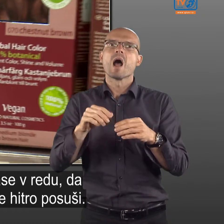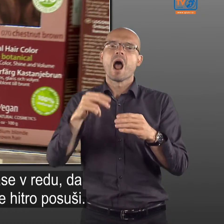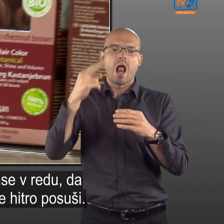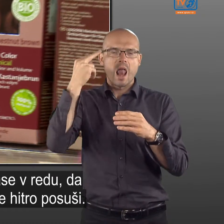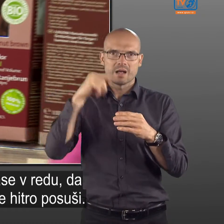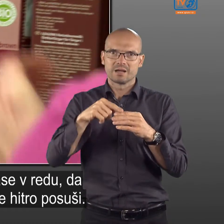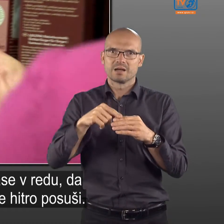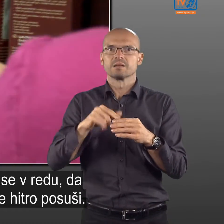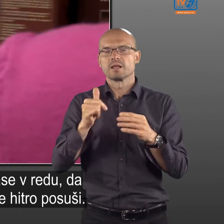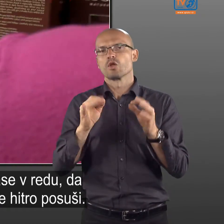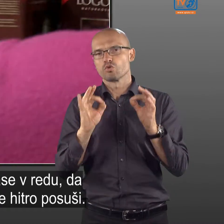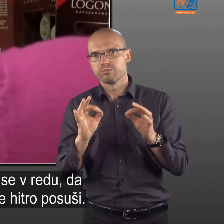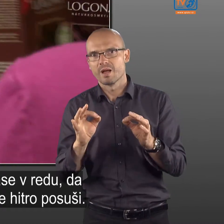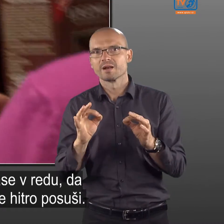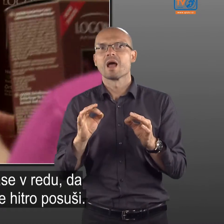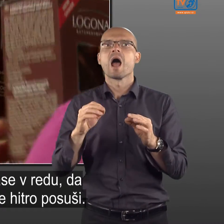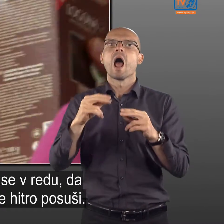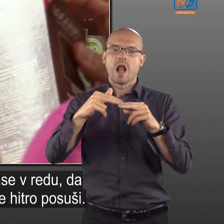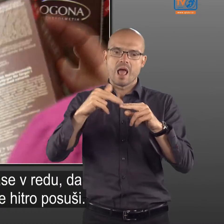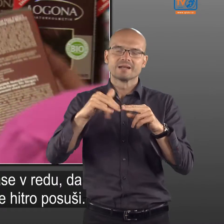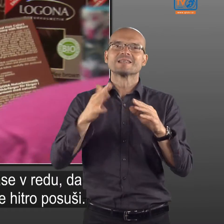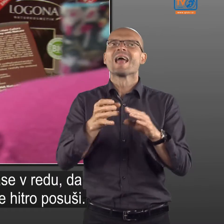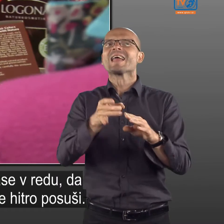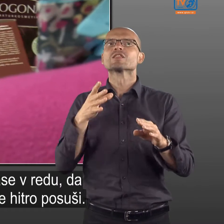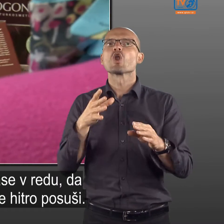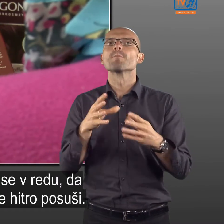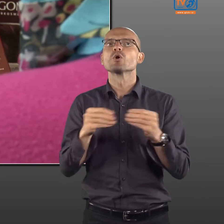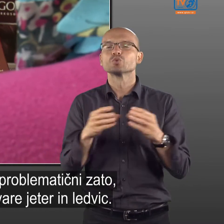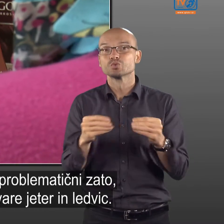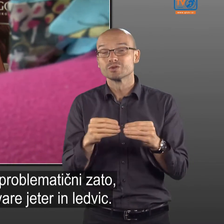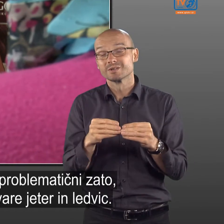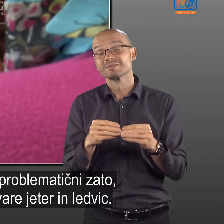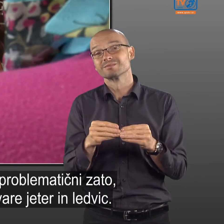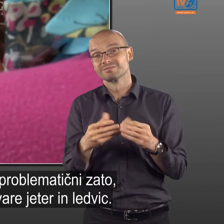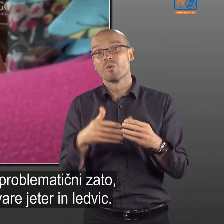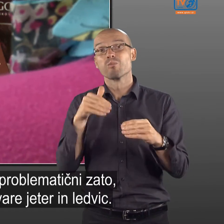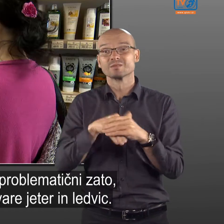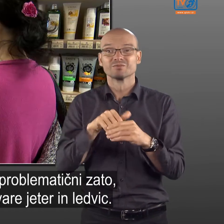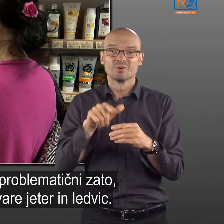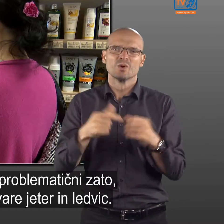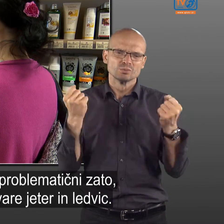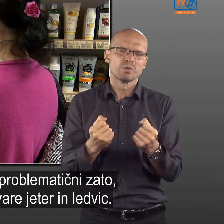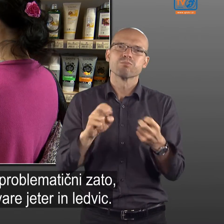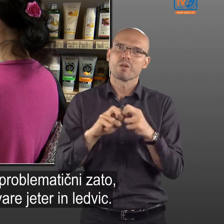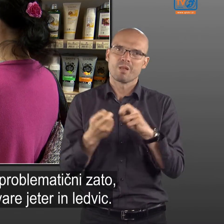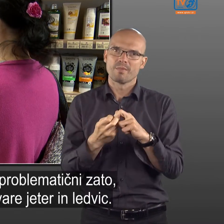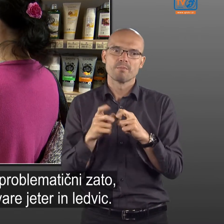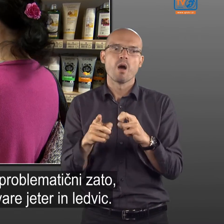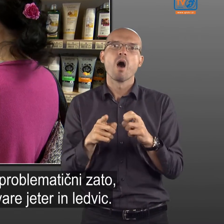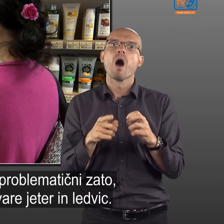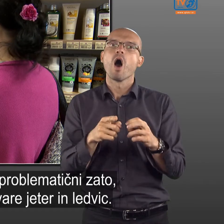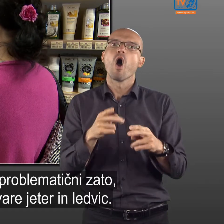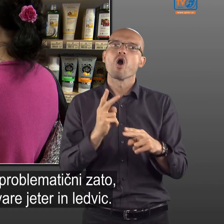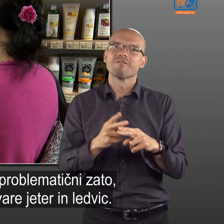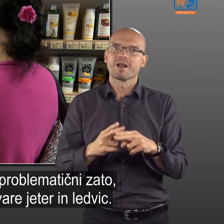da je lak za lase ok, da se lak za nohte hitro posuši, ampak so v bistvu problematični zato, ker povzročajo